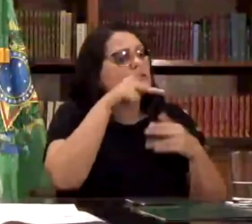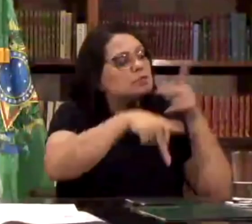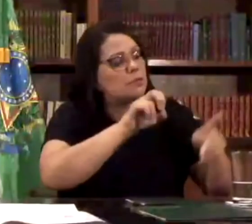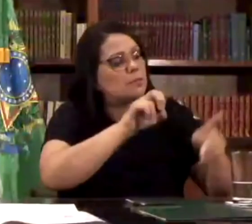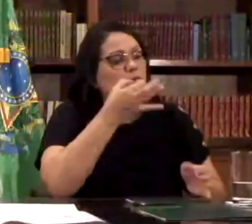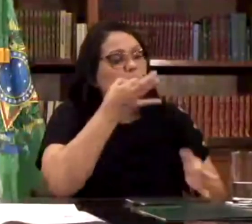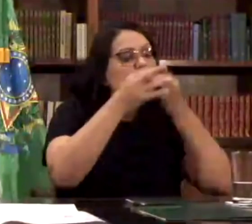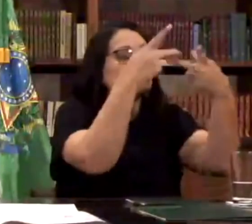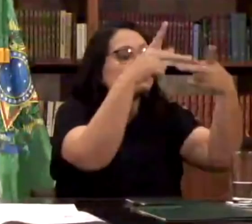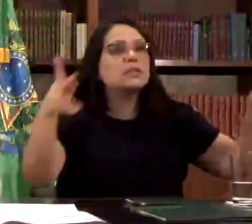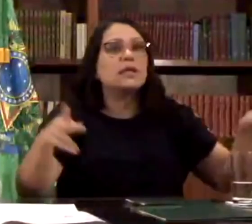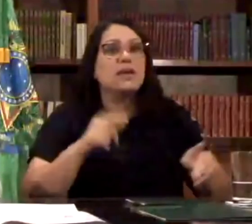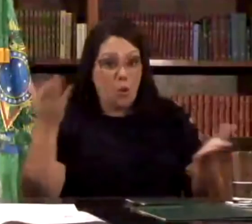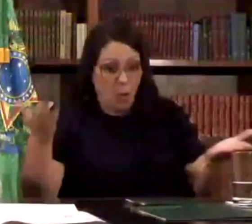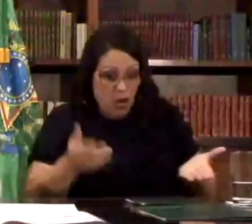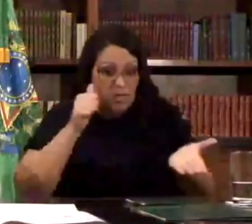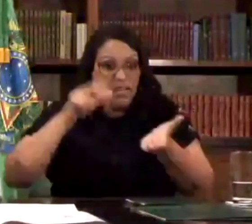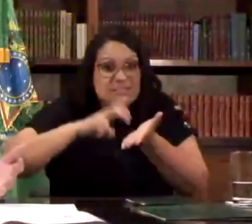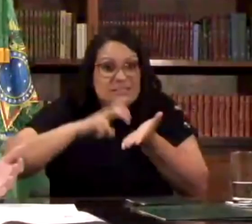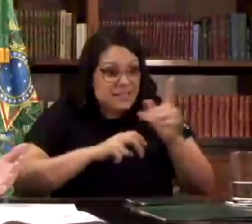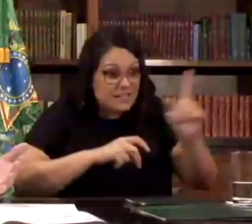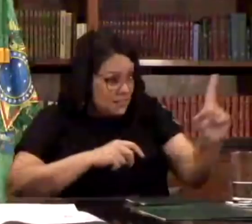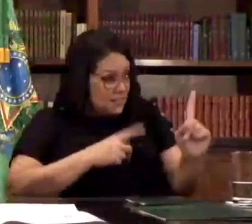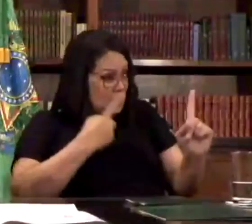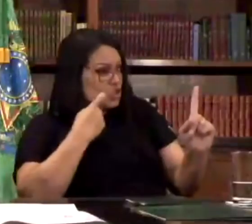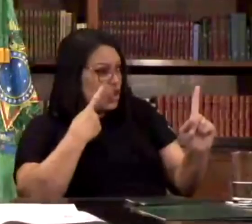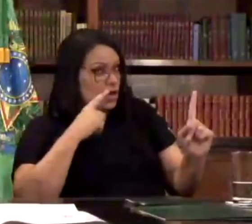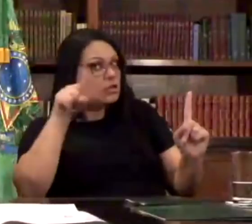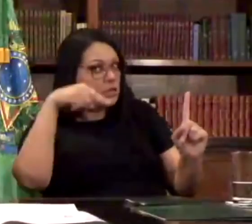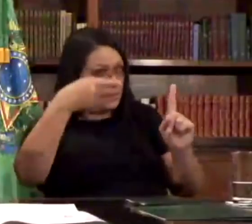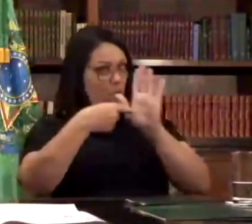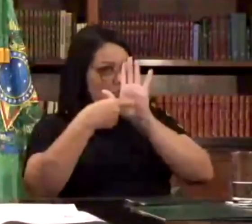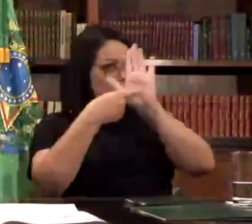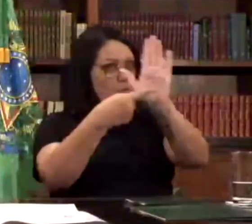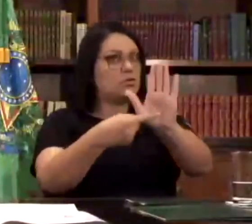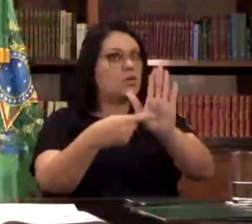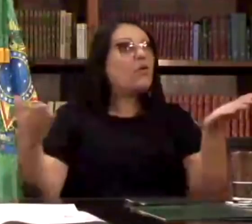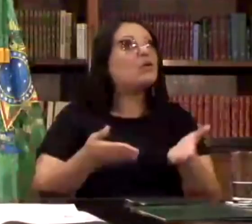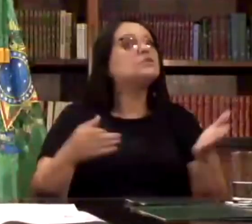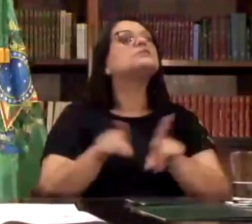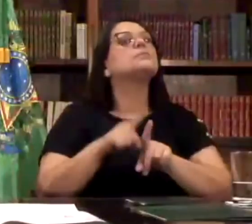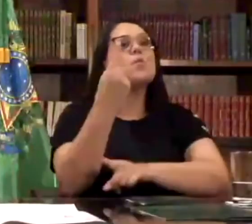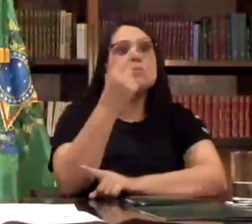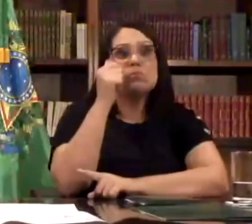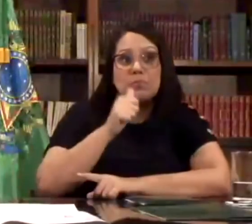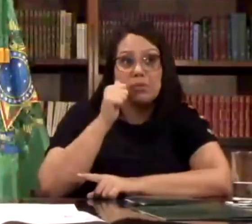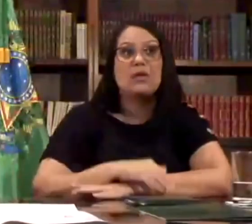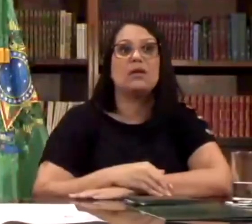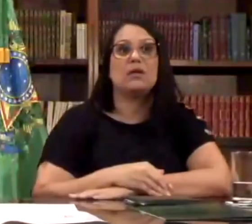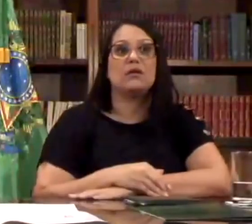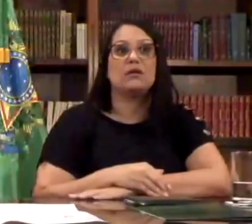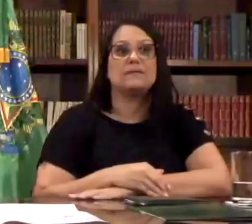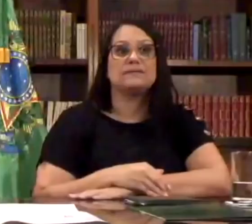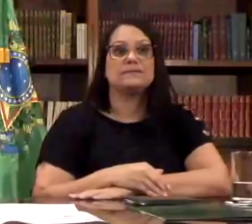povo está vivendo lá. Essa mulher hoje aqui, chorando, tem mais uma mulher, vou botar o vídeo mais tarde também hoje, e teve, acredite aí,